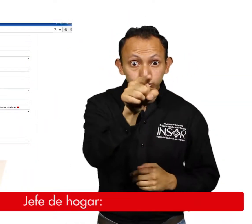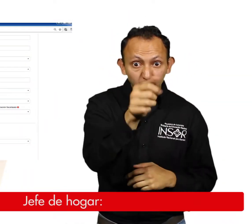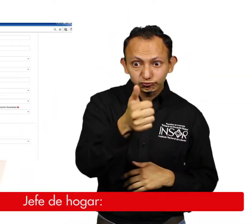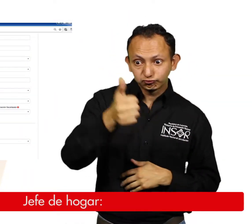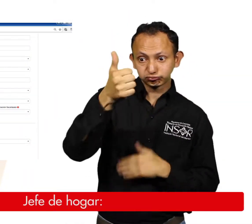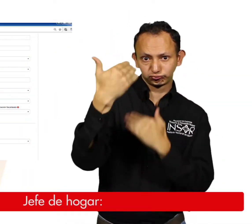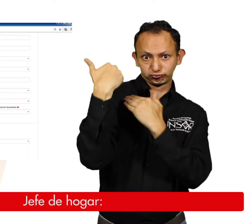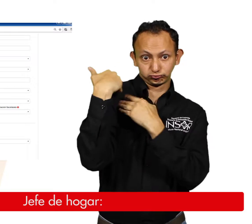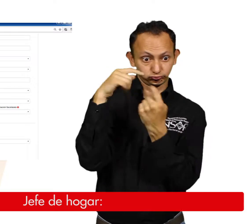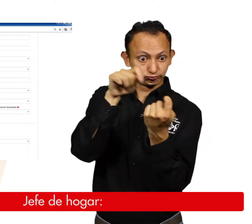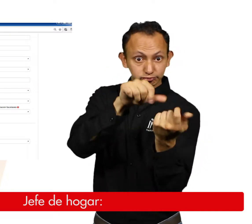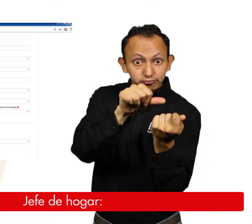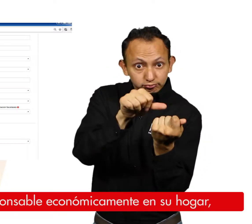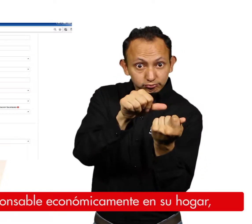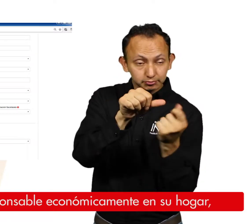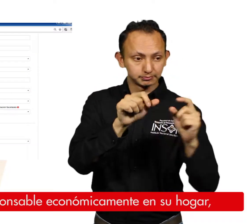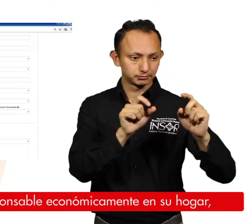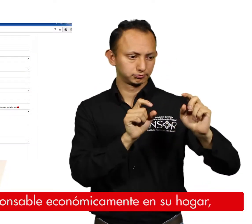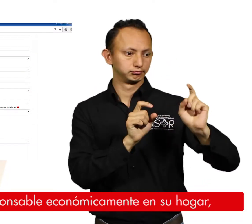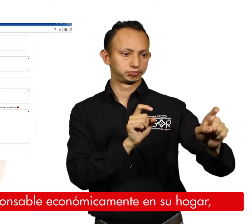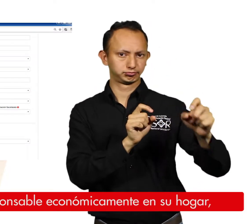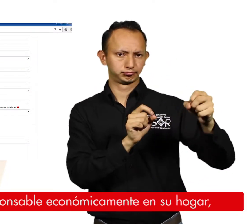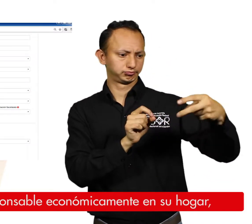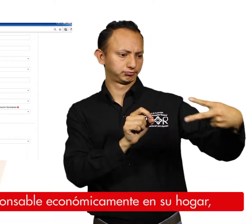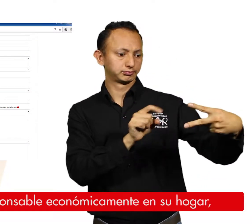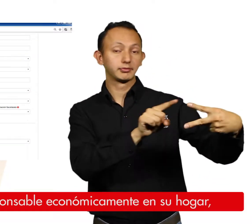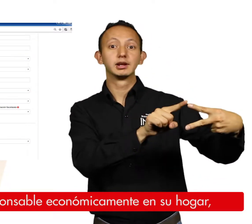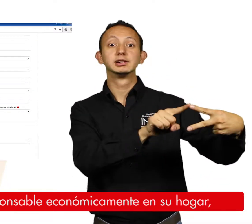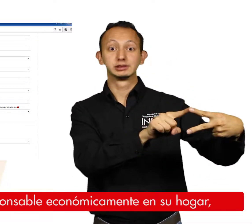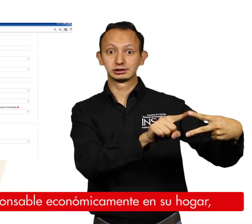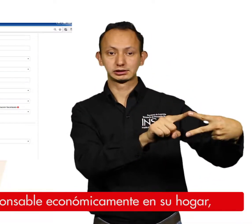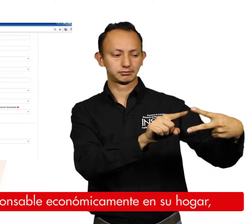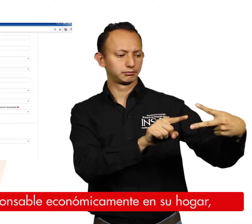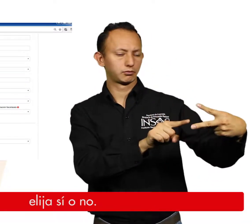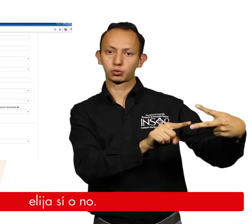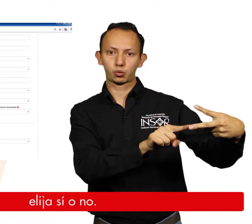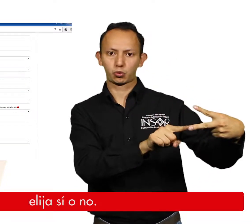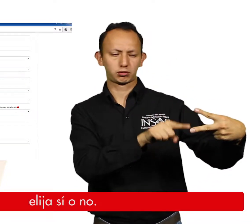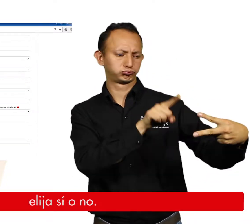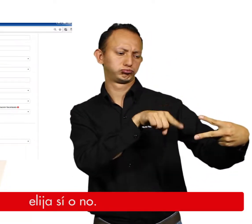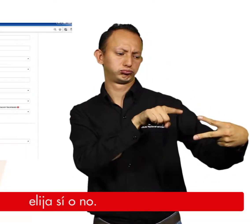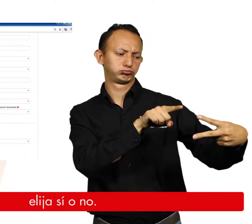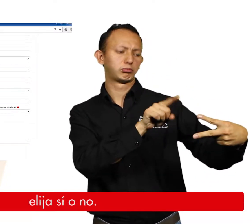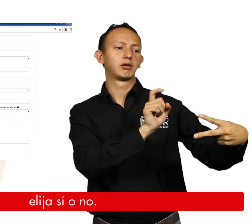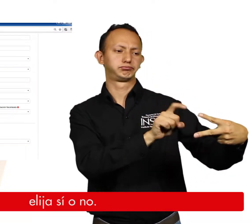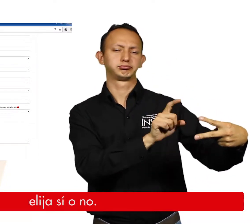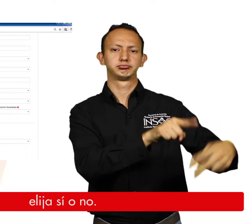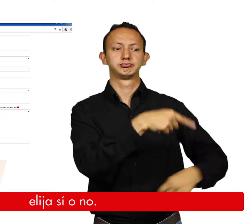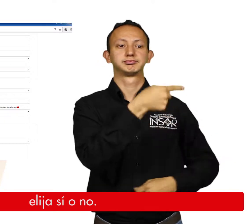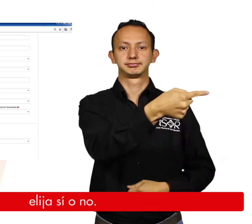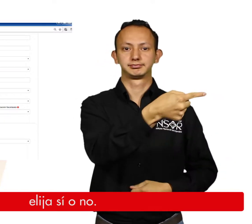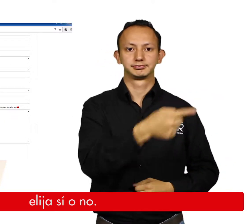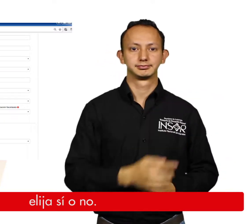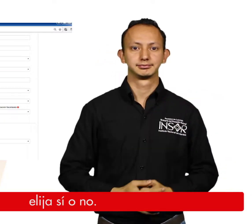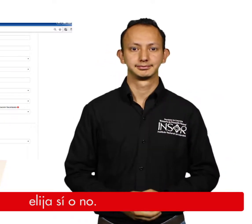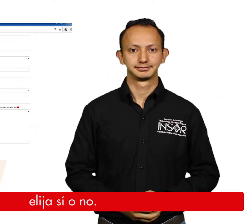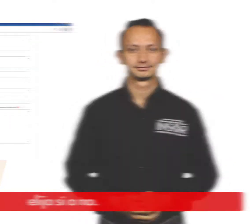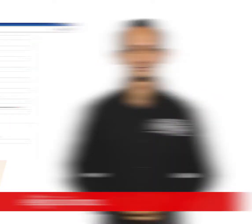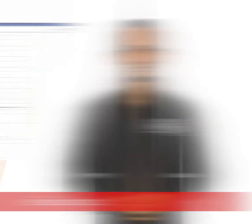Jefe de hogar. ¿Usted es el responsable económicamente en su hogar? Elija sí o no.